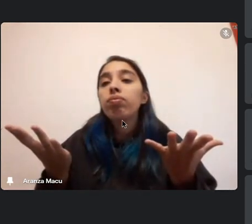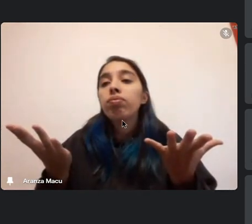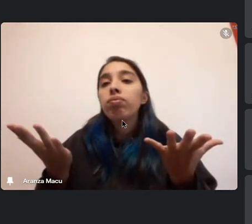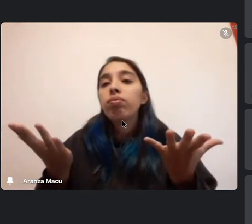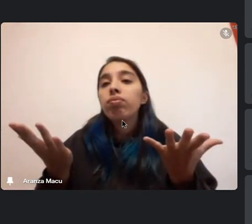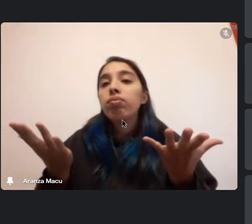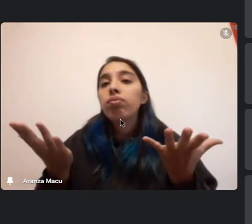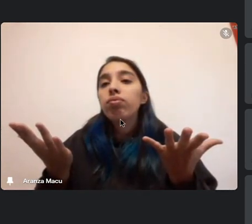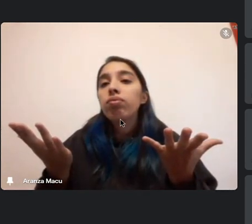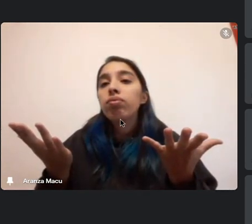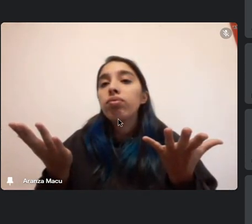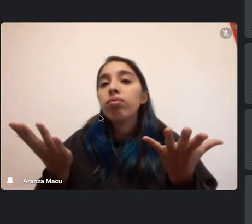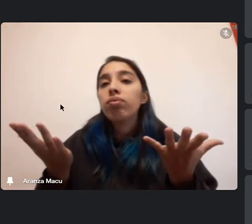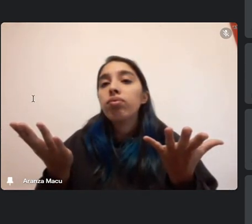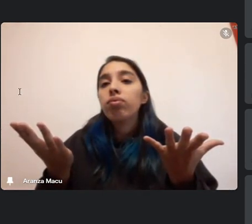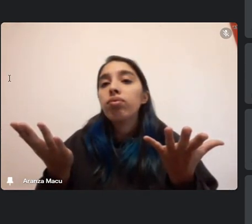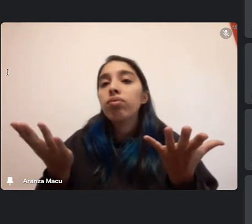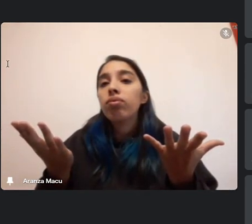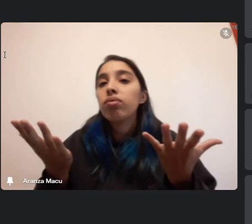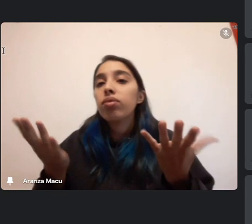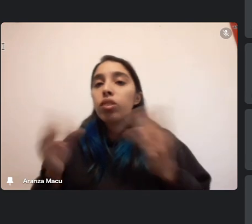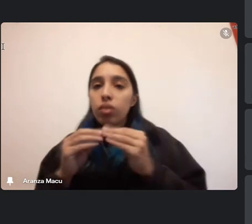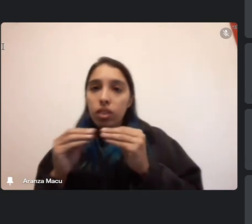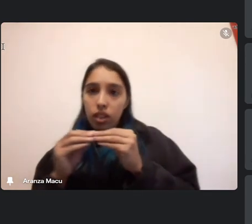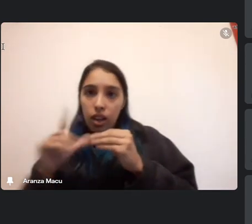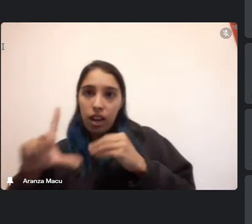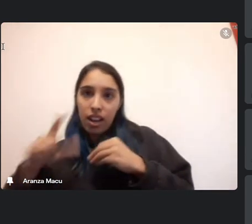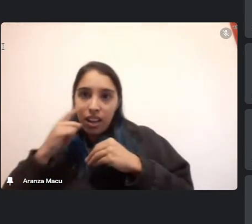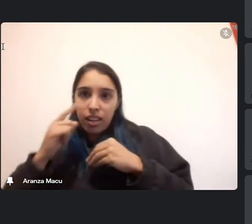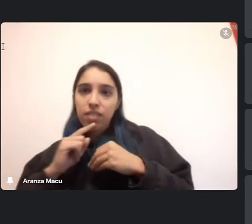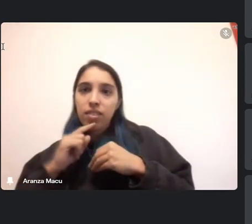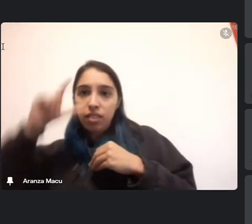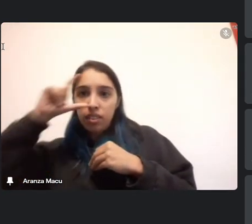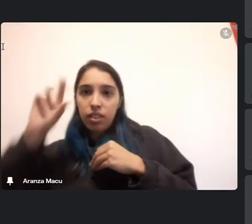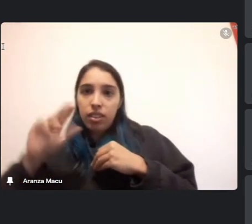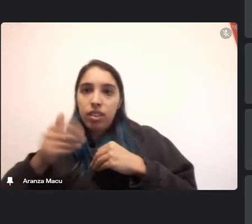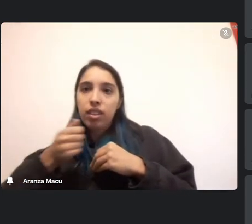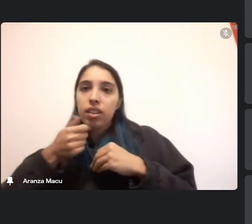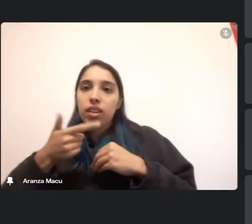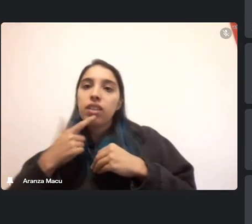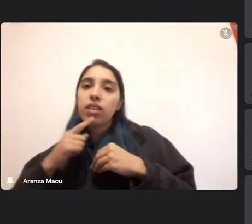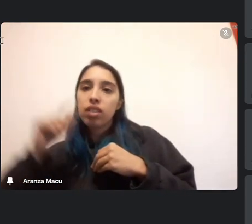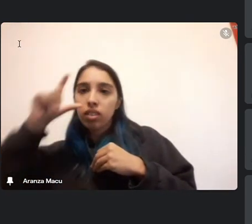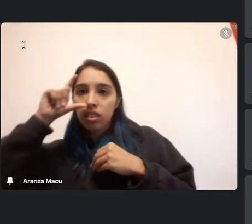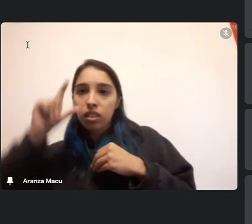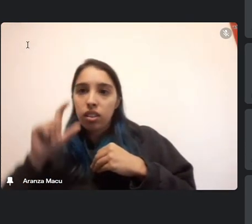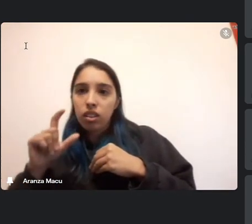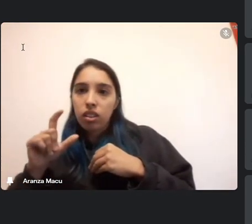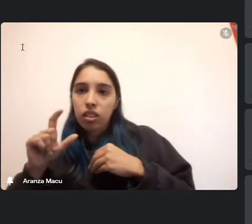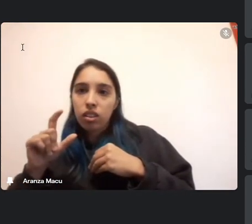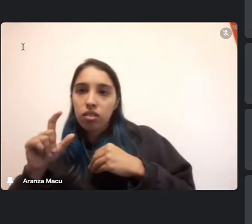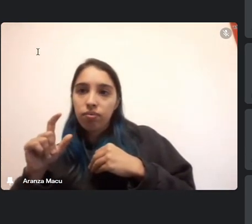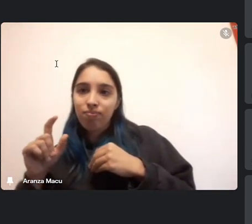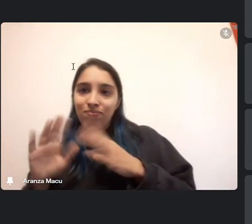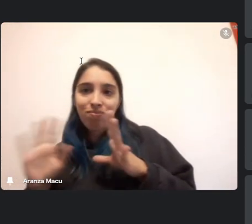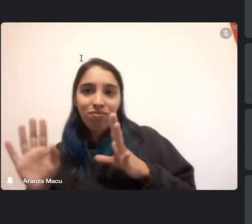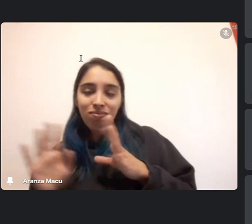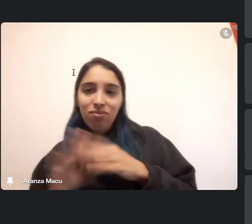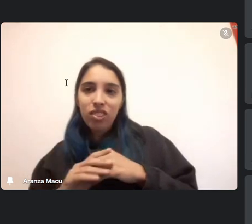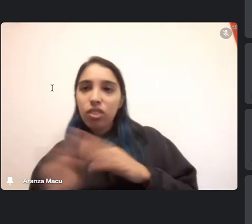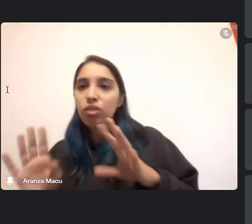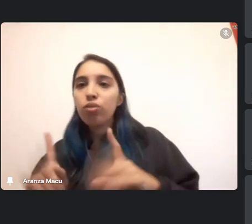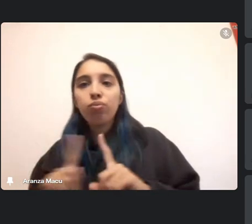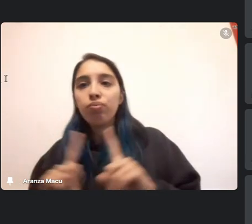Integrar hasta currículum. Integrate es un verbo. Ah. También queda fuera.